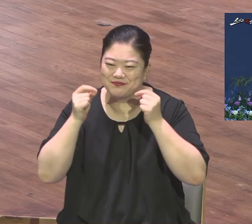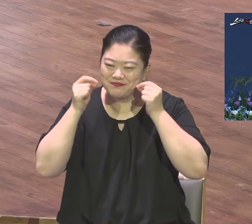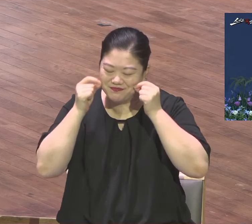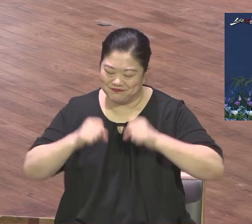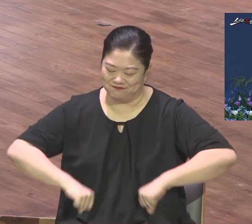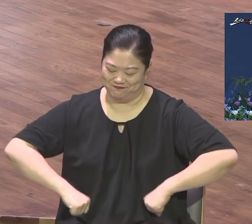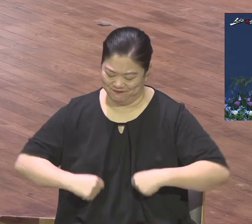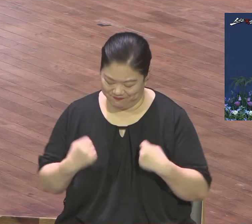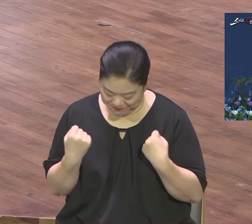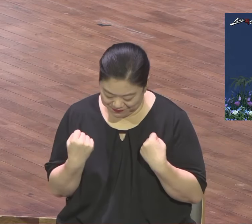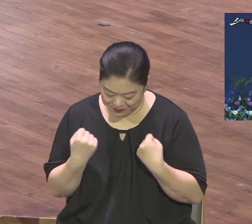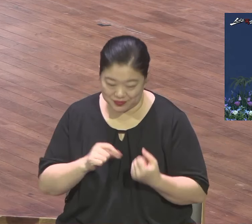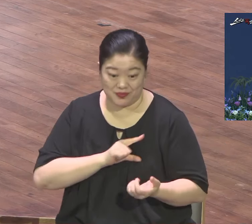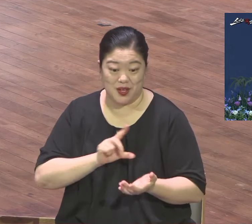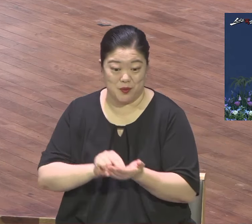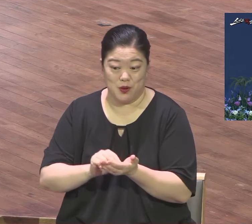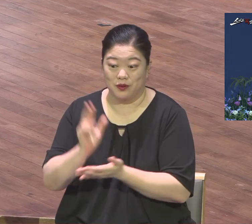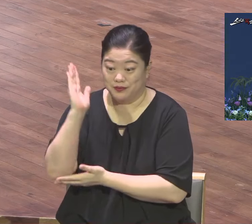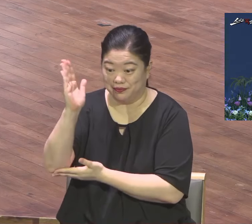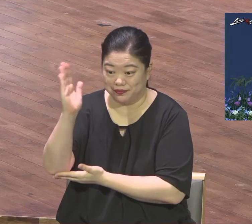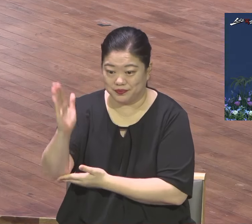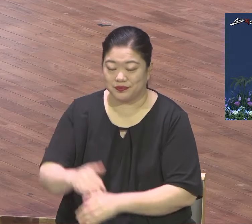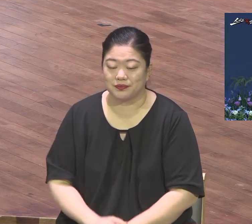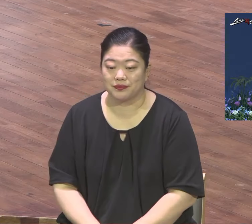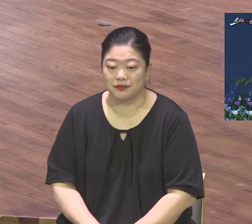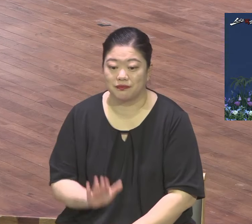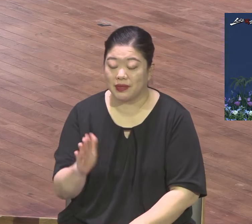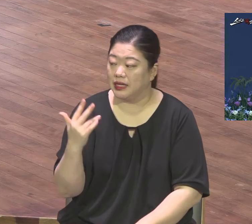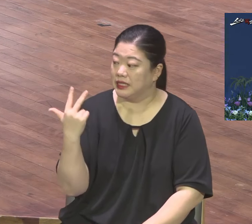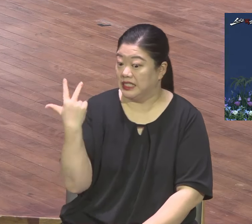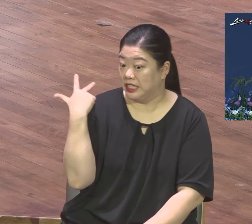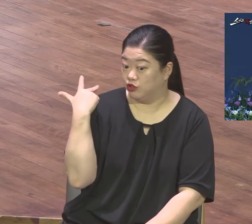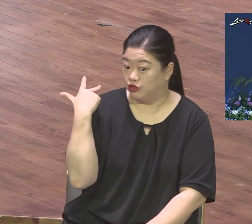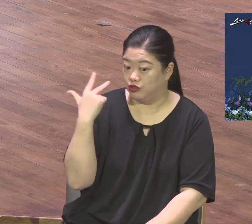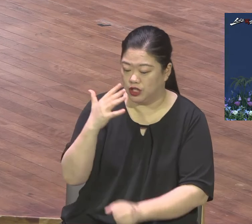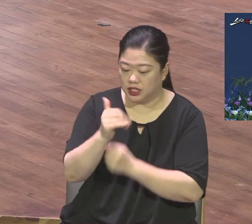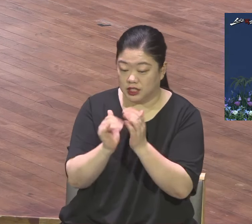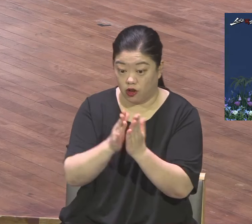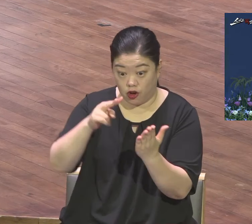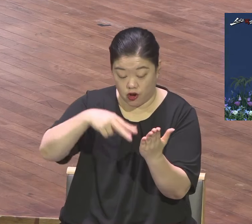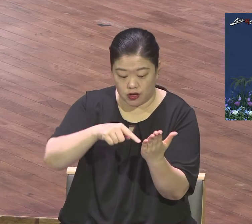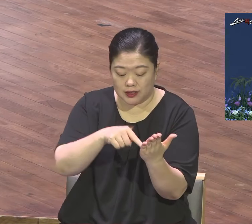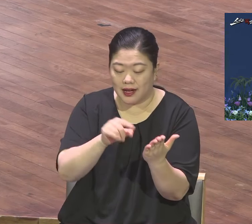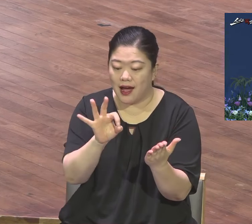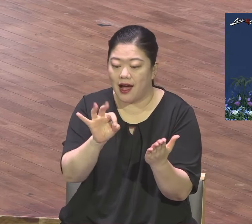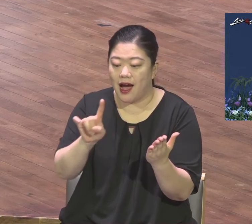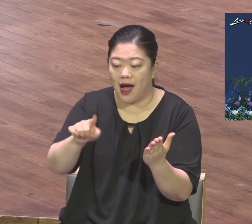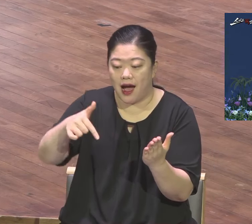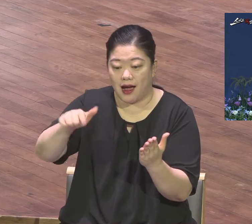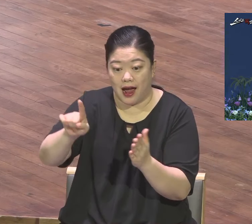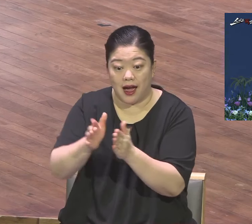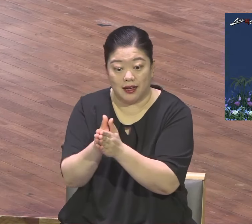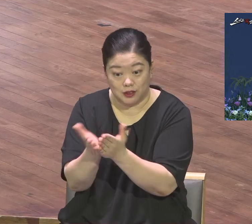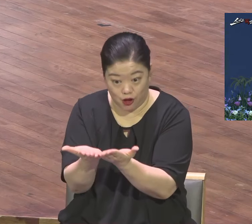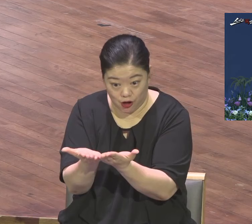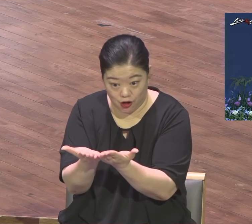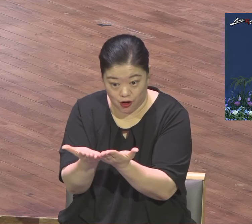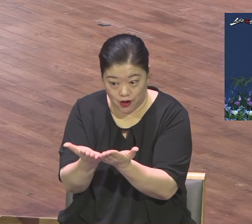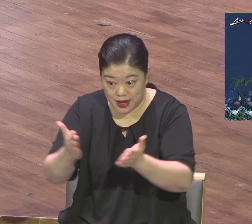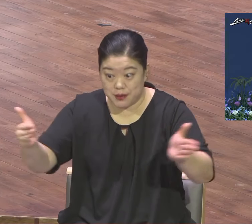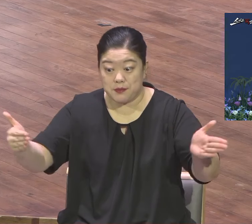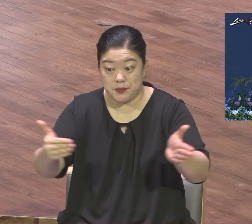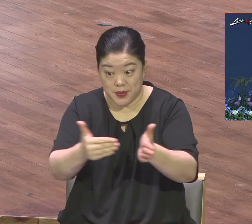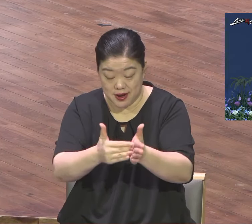말씀을 드립니다. 지난 시간까지 우리가 아가서 말씀을 그렇게 살펴보았고 오늘부터